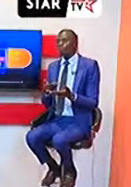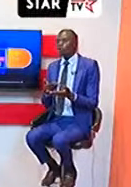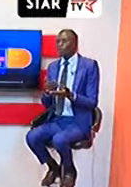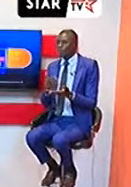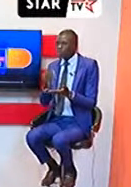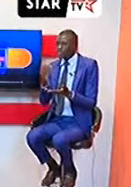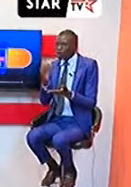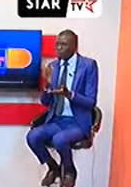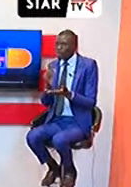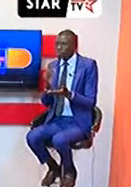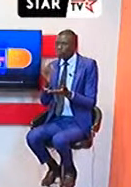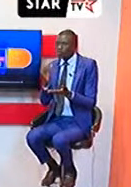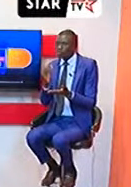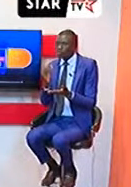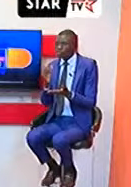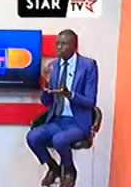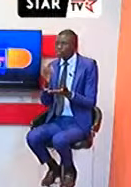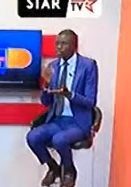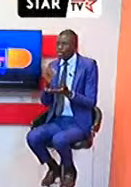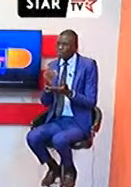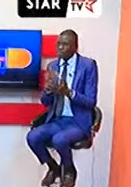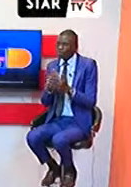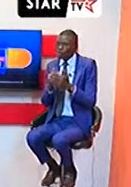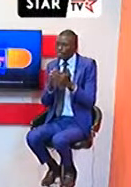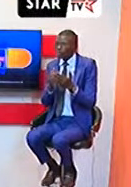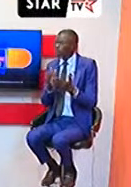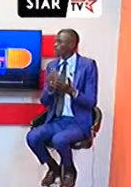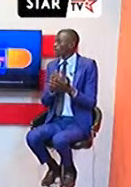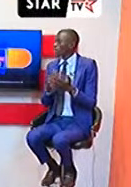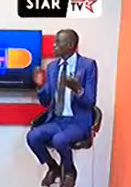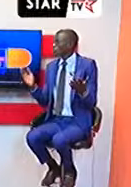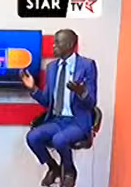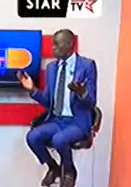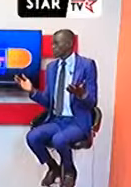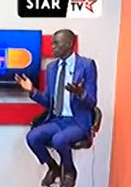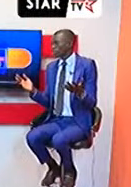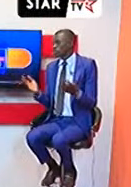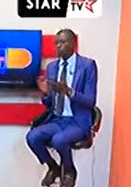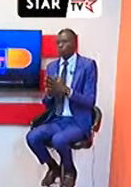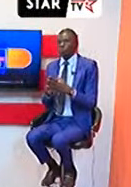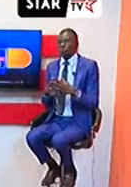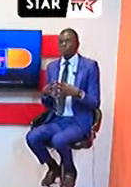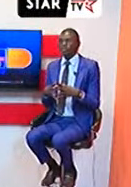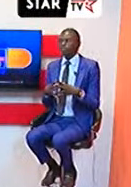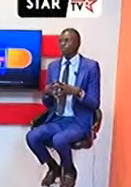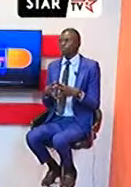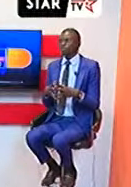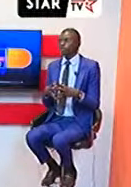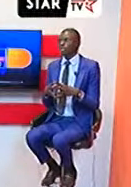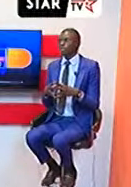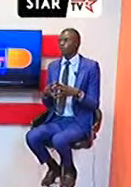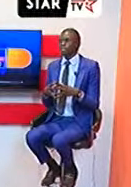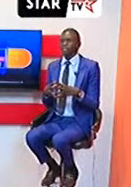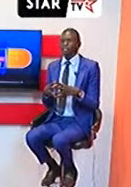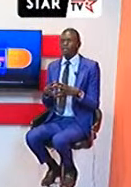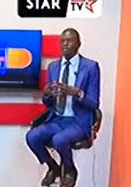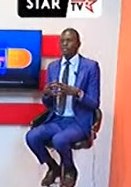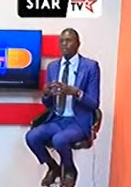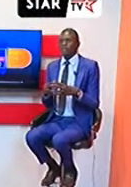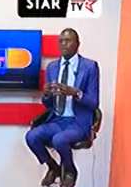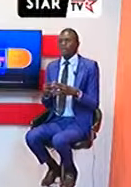bo abalemedde waabo mwabiri mugundi n'alemedde wali eri mu nkaaga. Kinyonyolwa singa oba osobola okutematema ensonga ddala